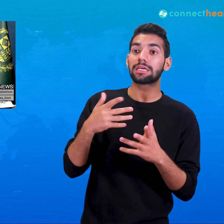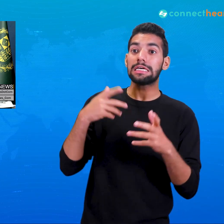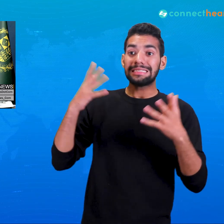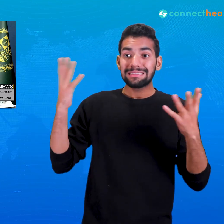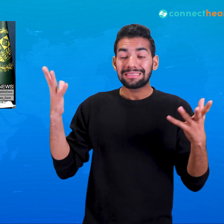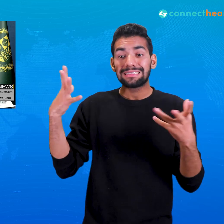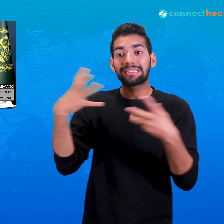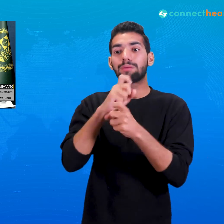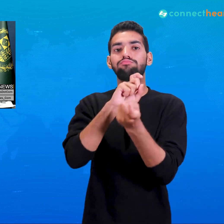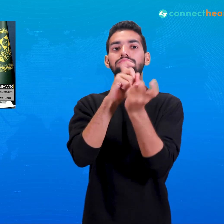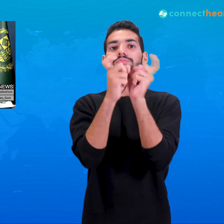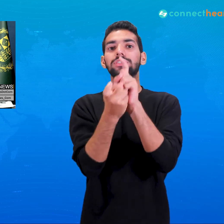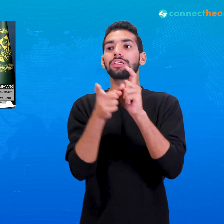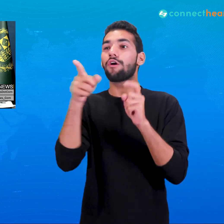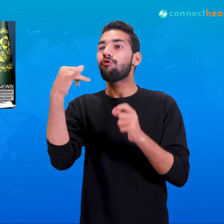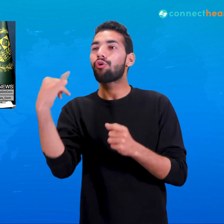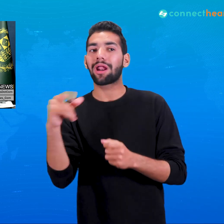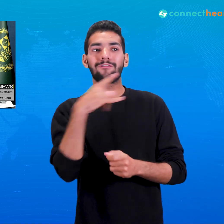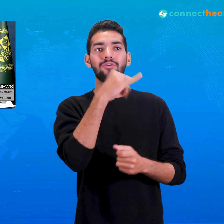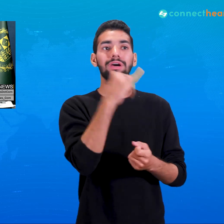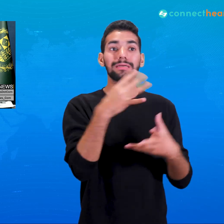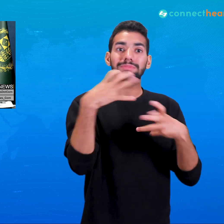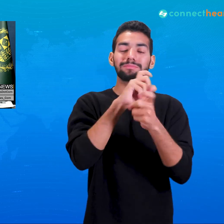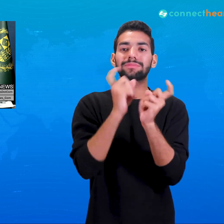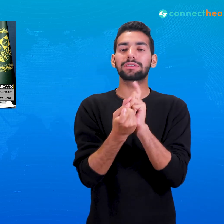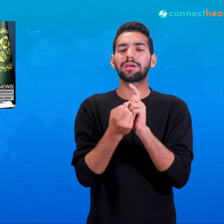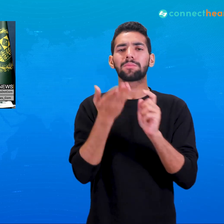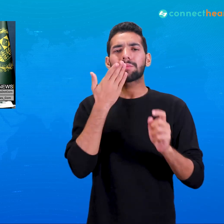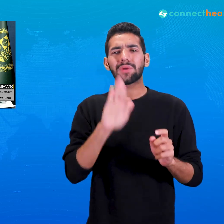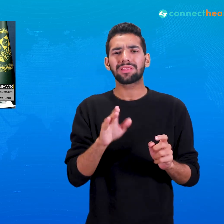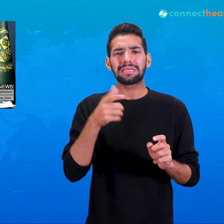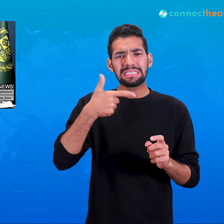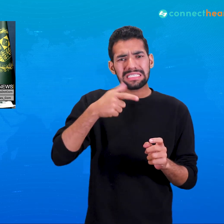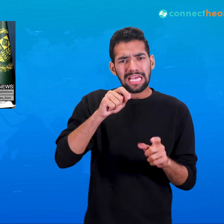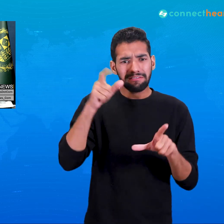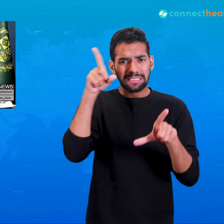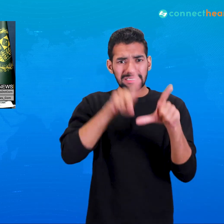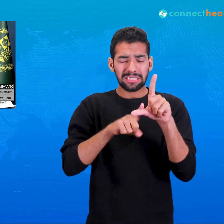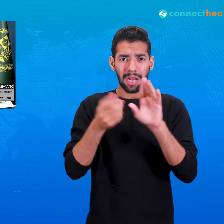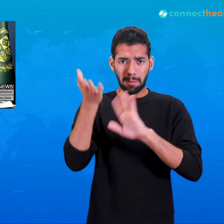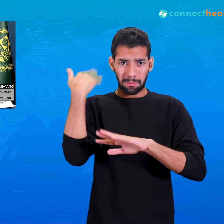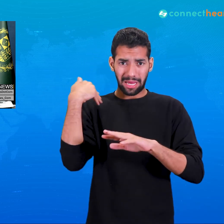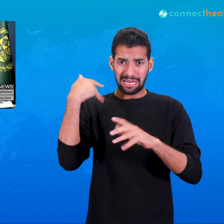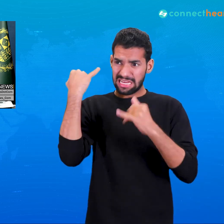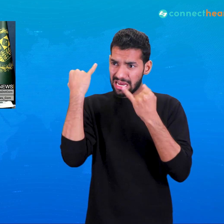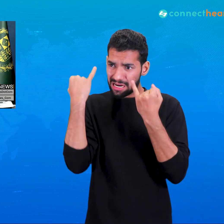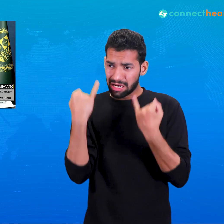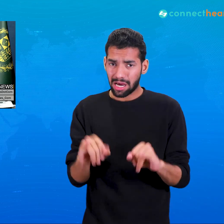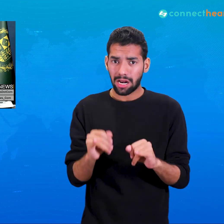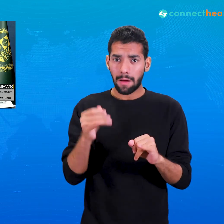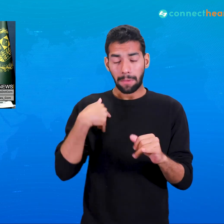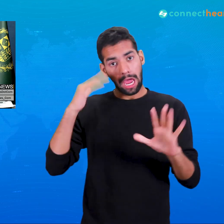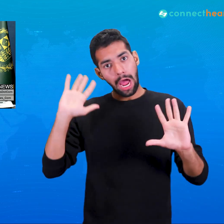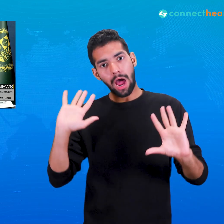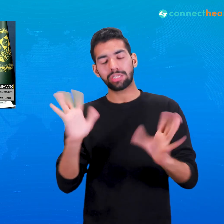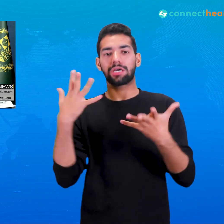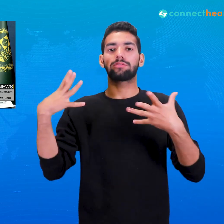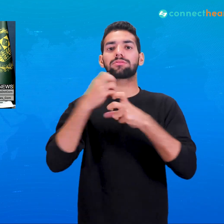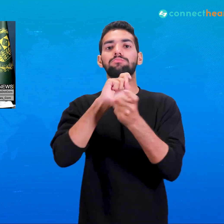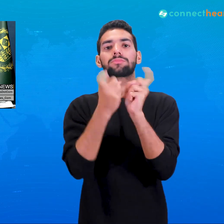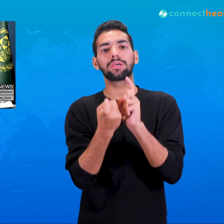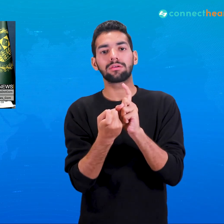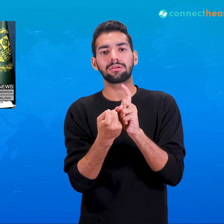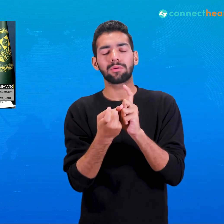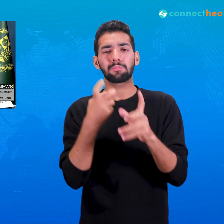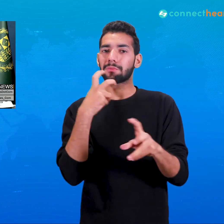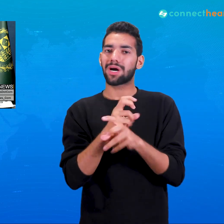مدینہ بن جائے گی، دیکھیں یہ بھی برا ہے وہ بھی برا ہے، یعنی کہ جو 70 سال میں اس ملک کے چیزیں خراب ہوئی ہیں وہ عمران خان نے ایک دم ہی آ کے ٹھیک